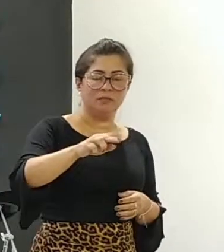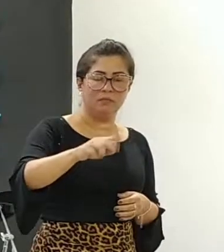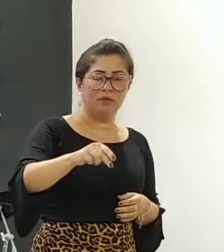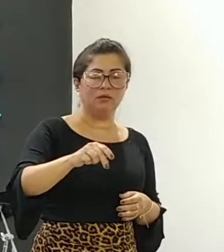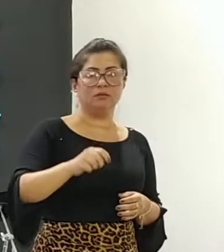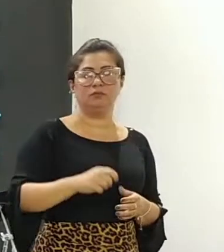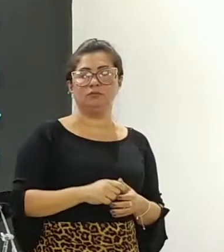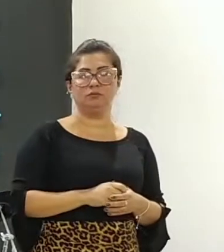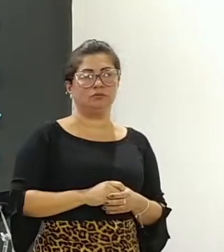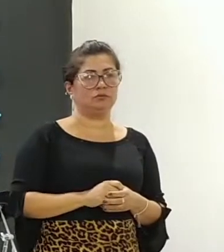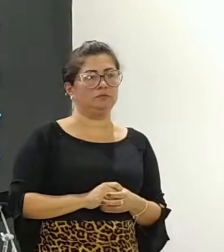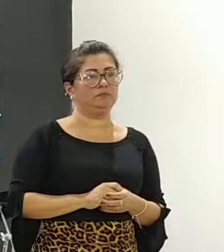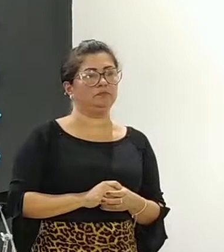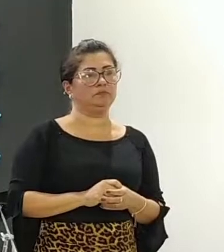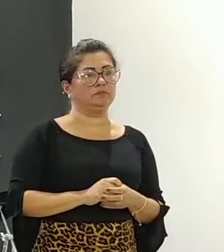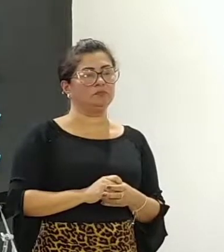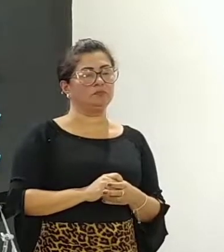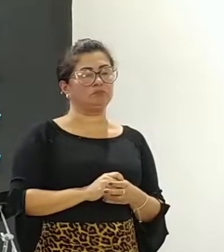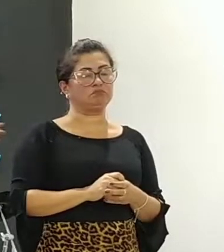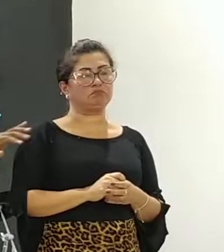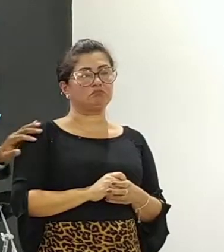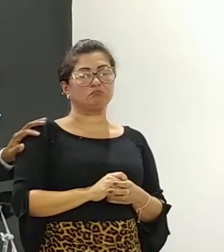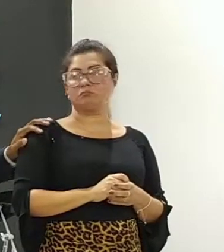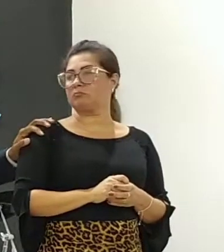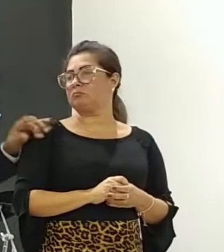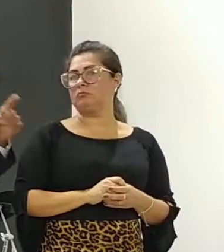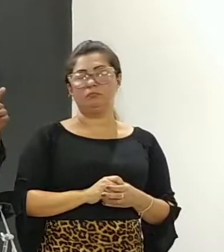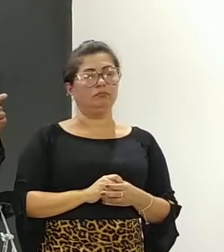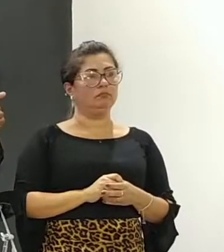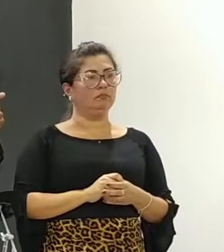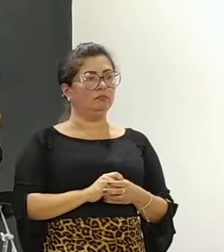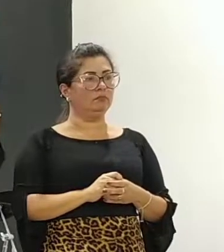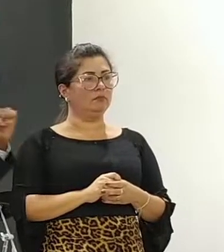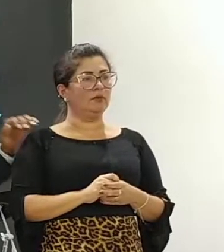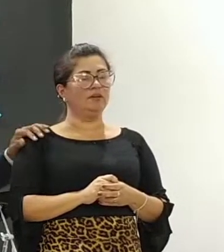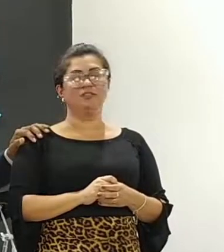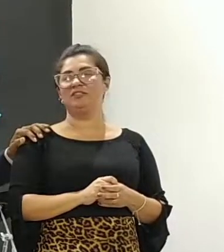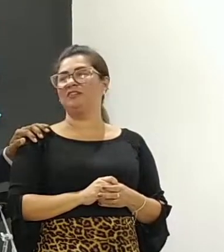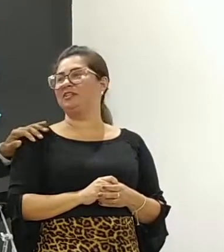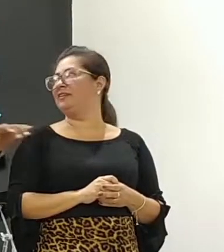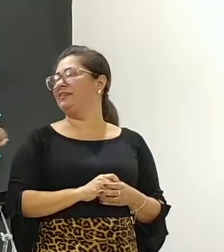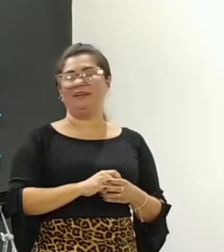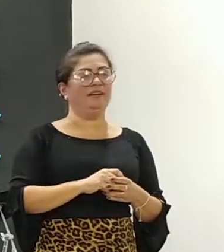Nosso irmão Jonathan, a sua esposa, a nossa irmã